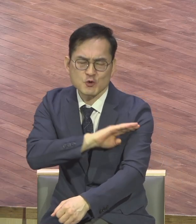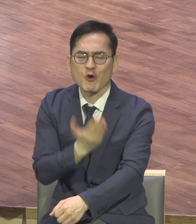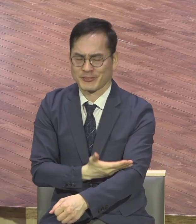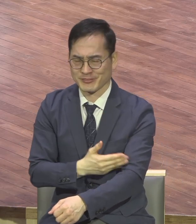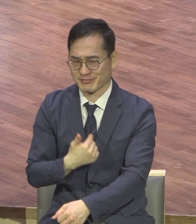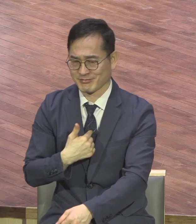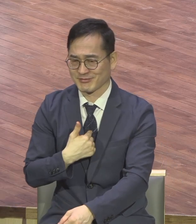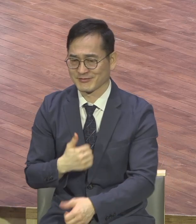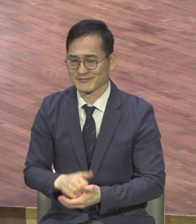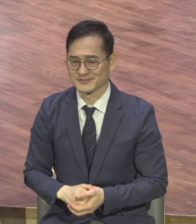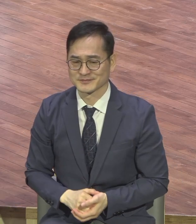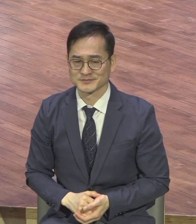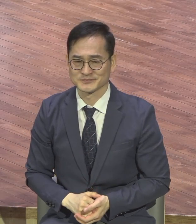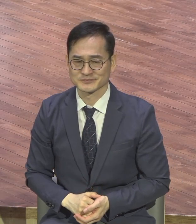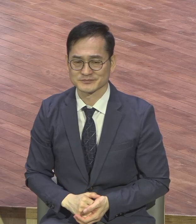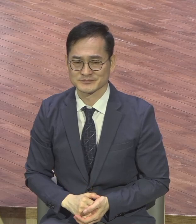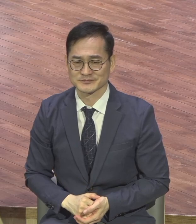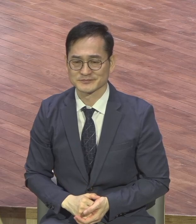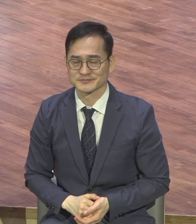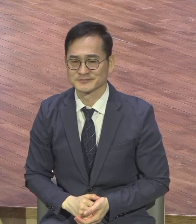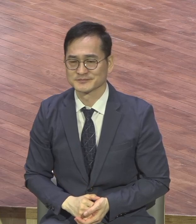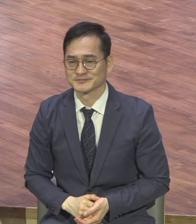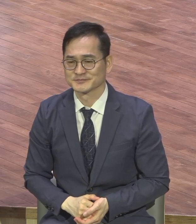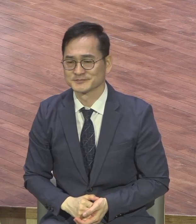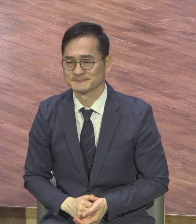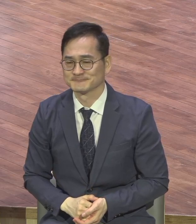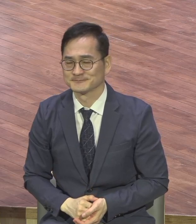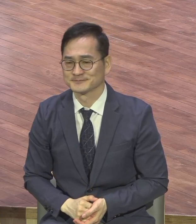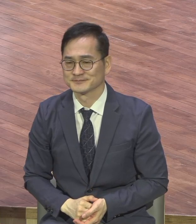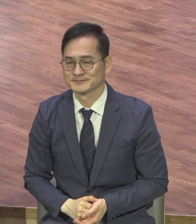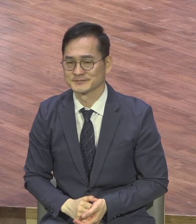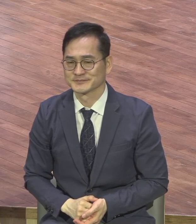특권이었다고 말씀해 주세요.